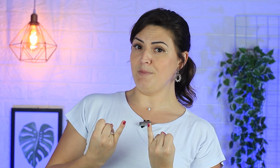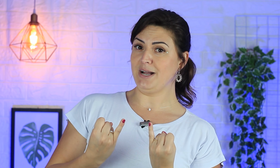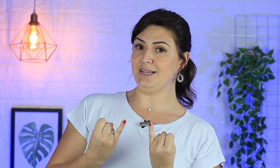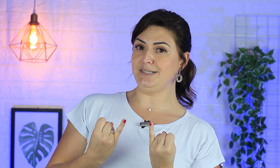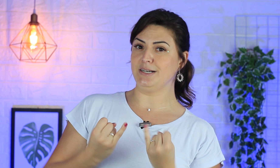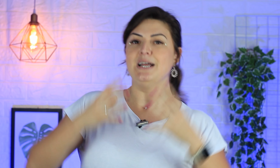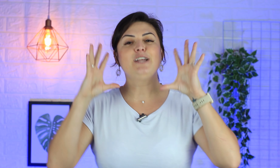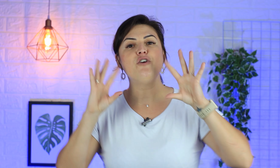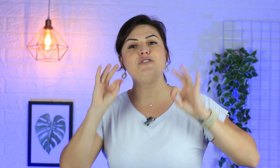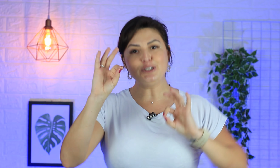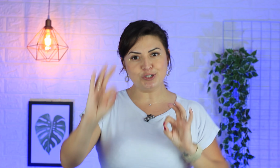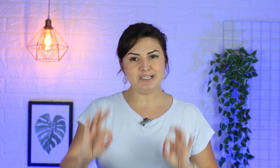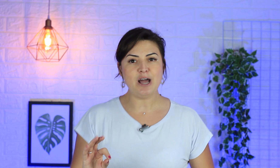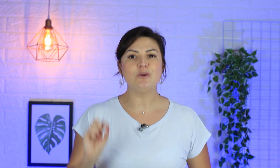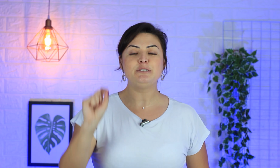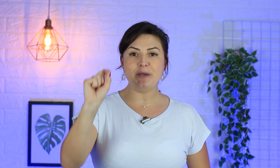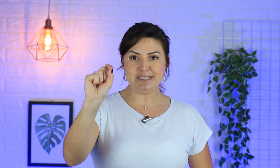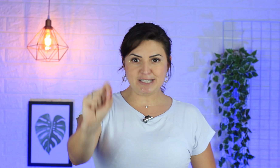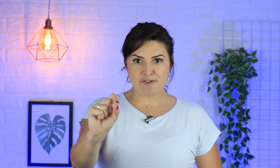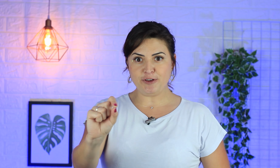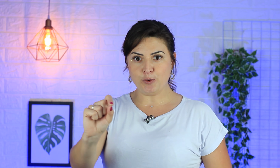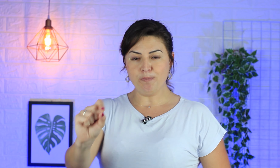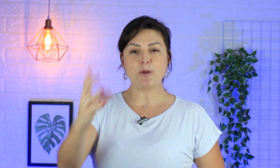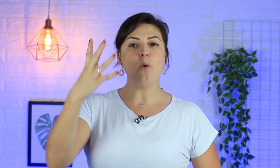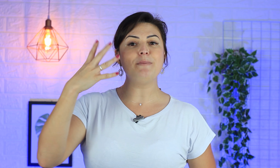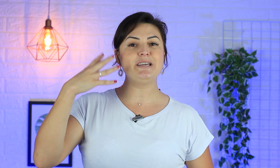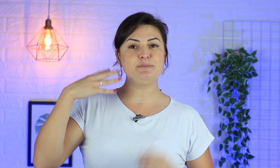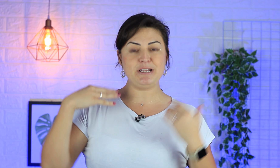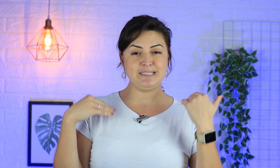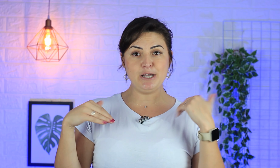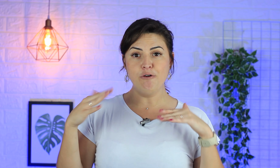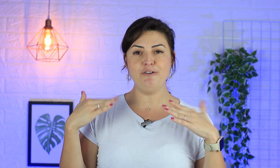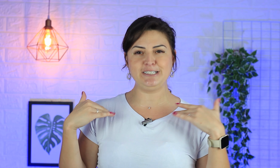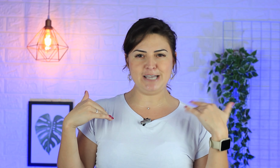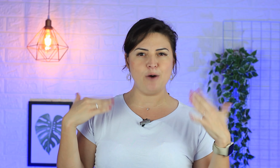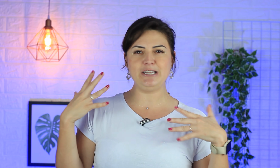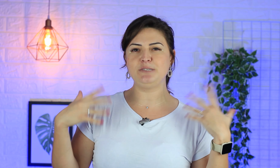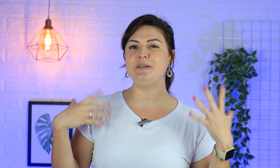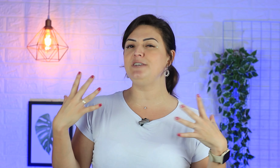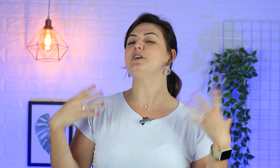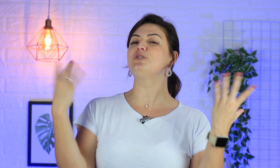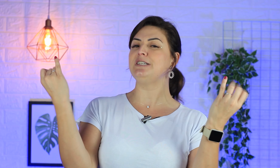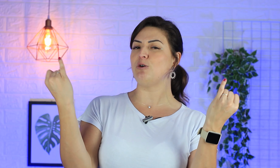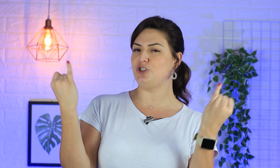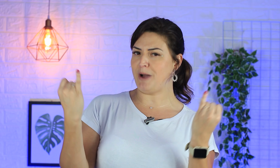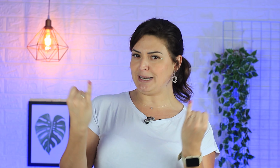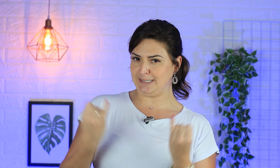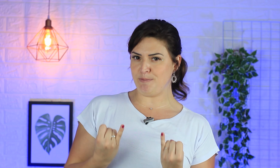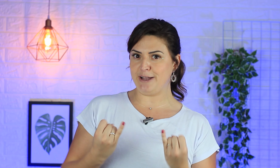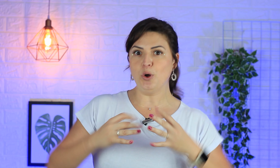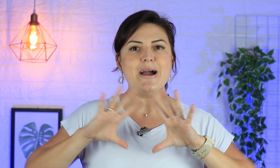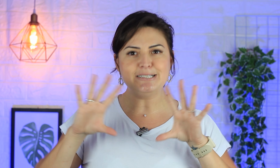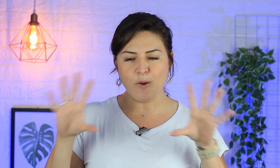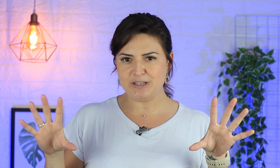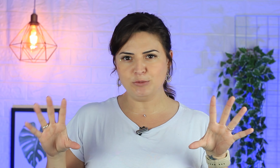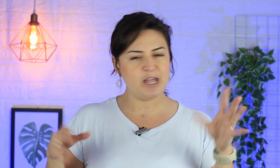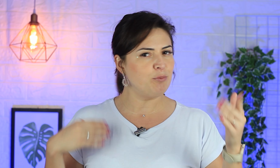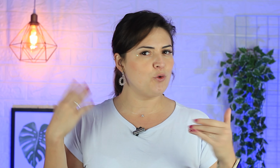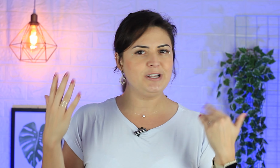Preciso emagrecer. Então, eu fiz o sinal específico, com a minha expressão facial ali, específica do sinal de emagrecimento. Mas, ao mesmo tempo, com o